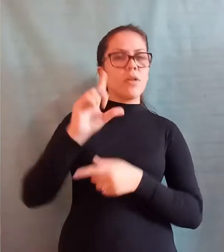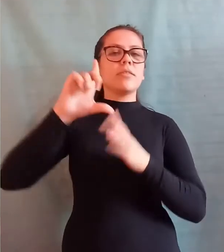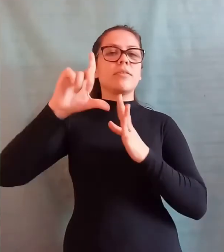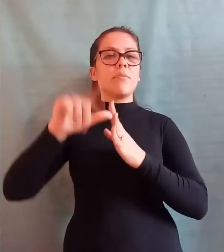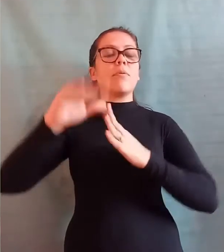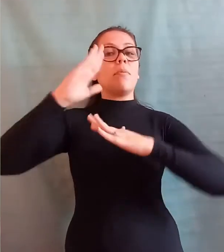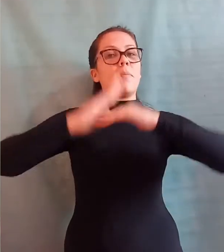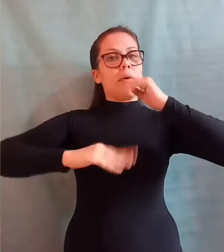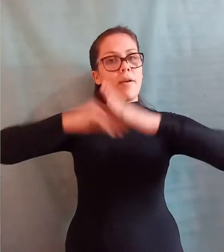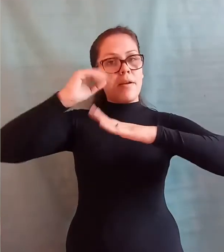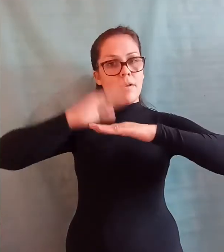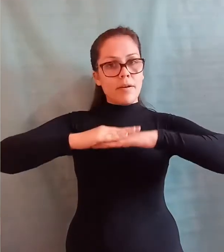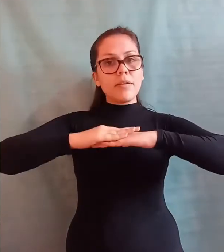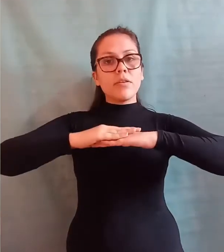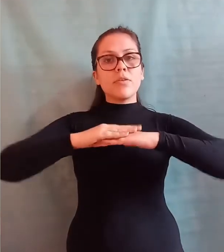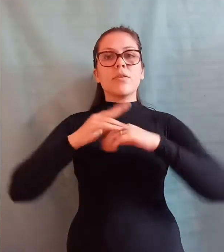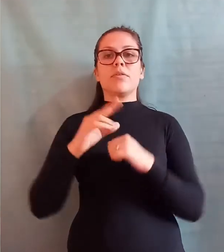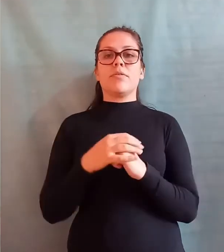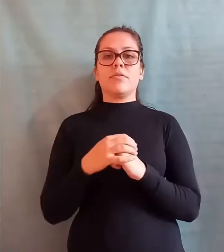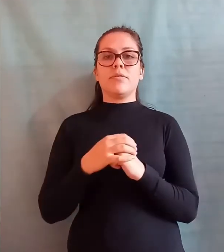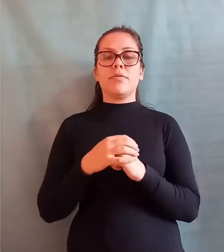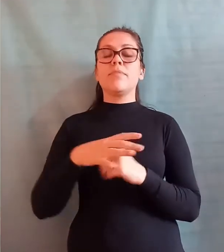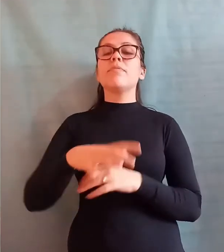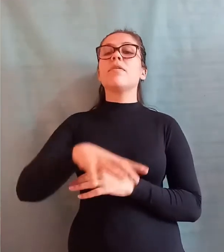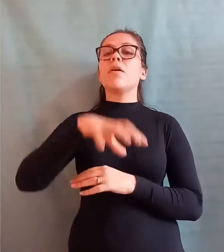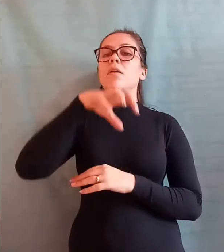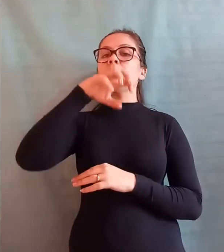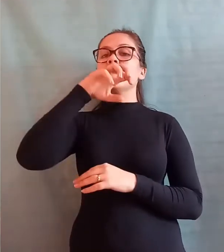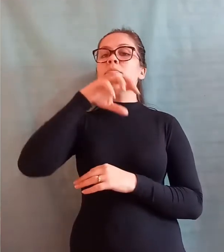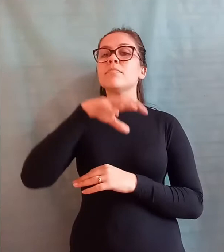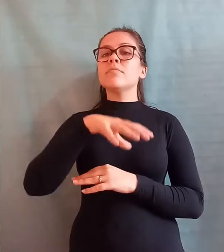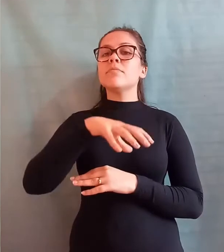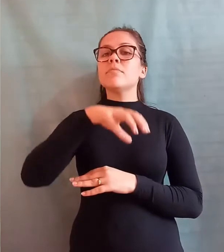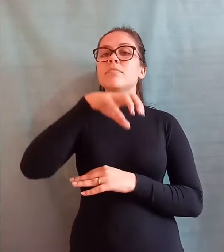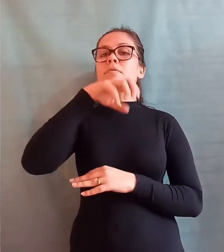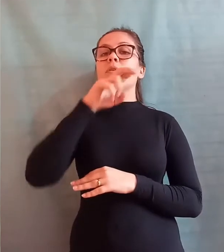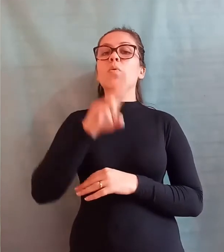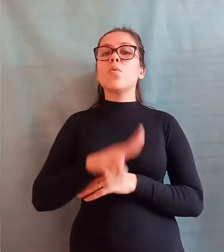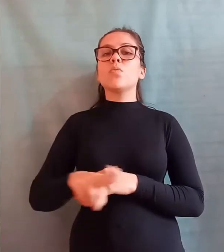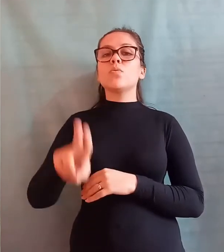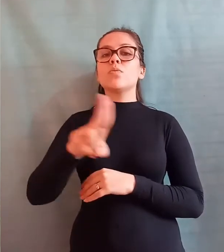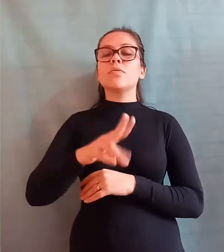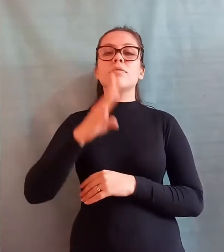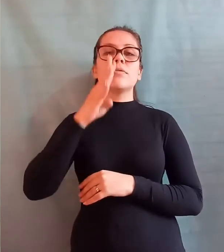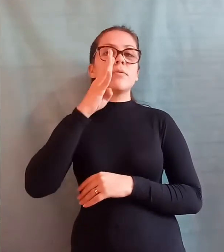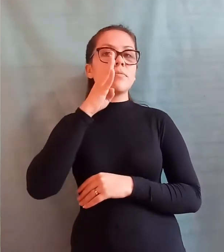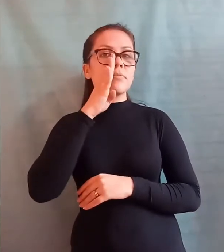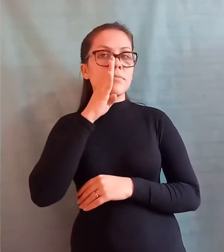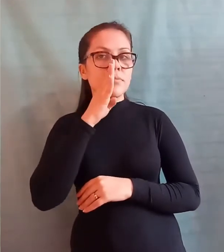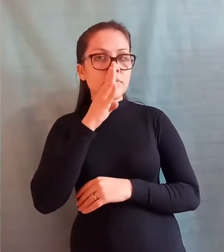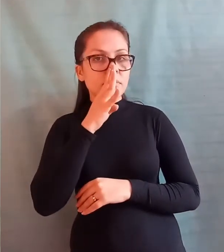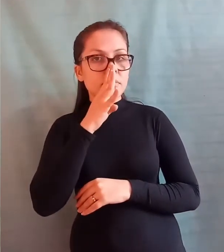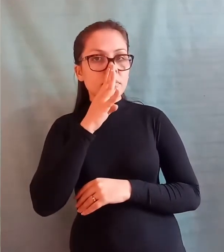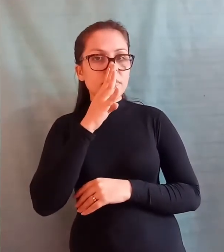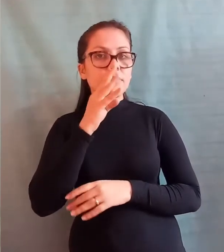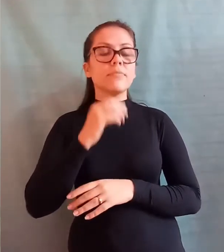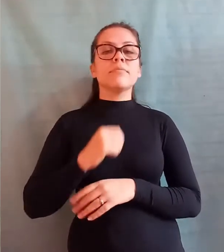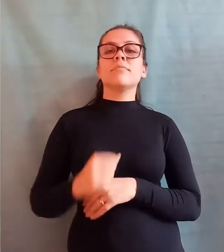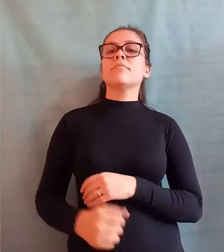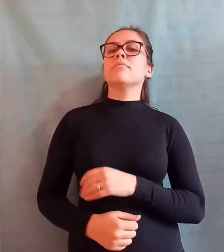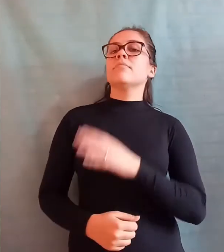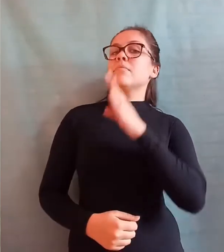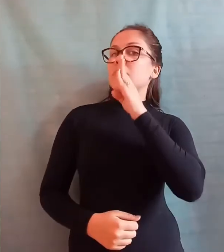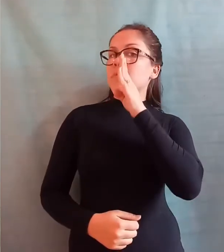depois praticar uma prática chamada, uma respiração, né, um pranayana chamado Nadisodoma,